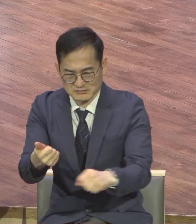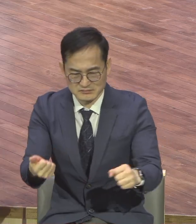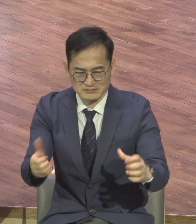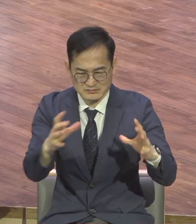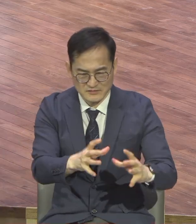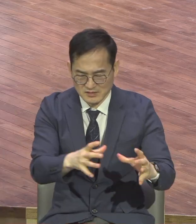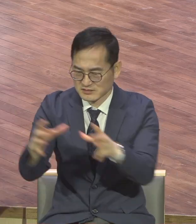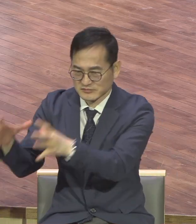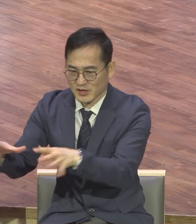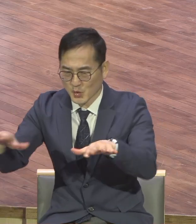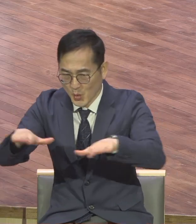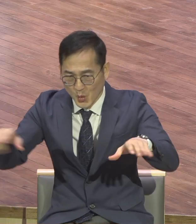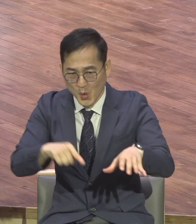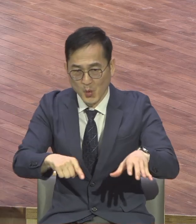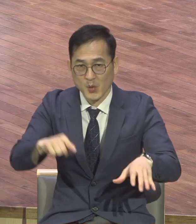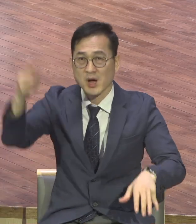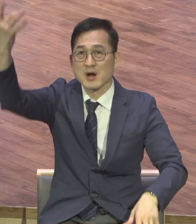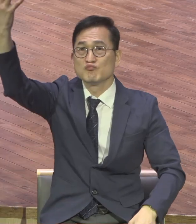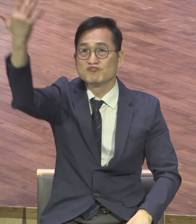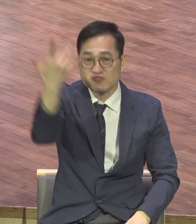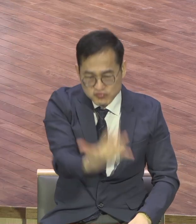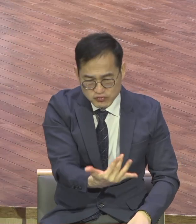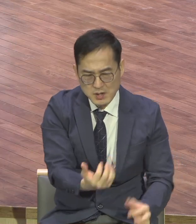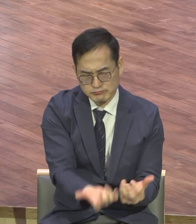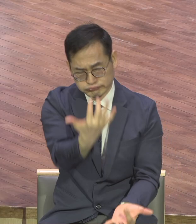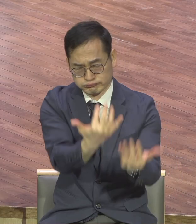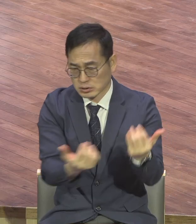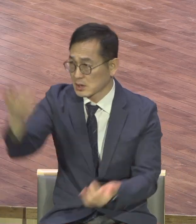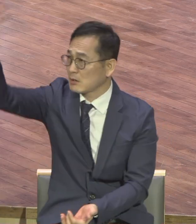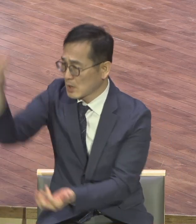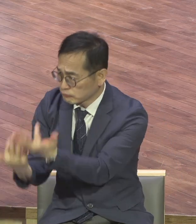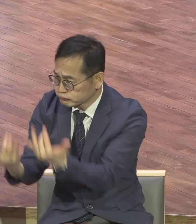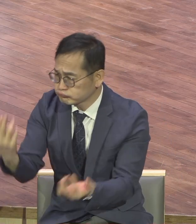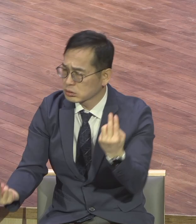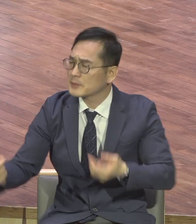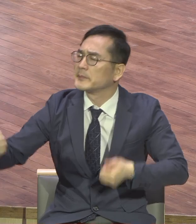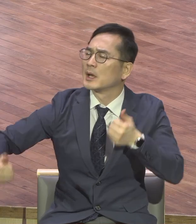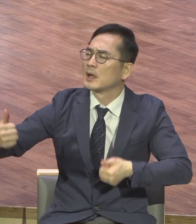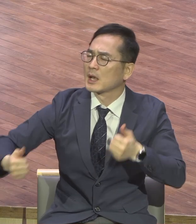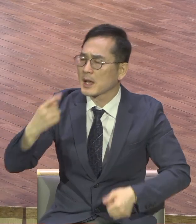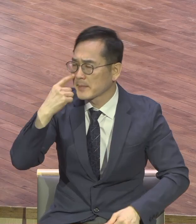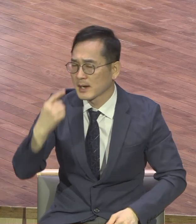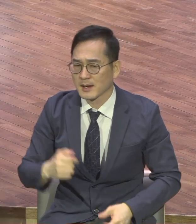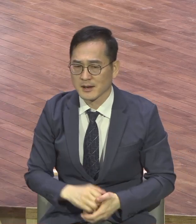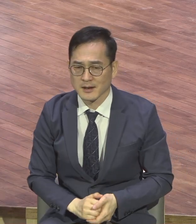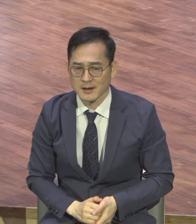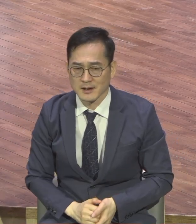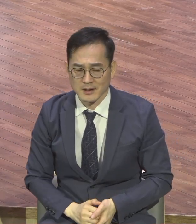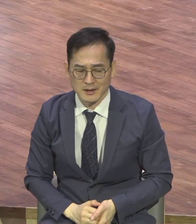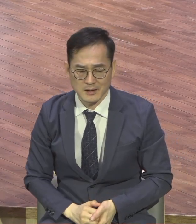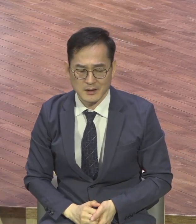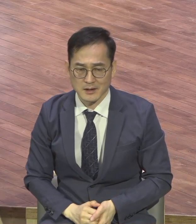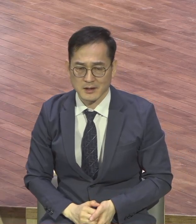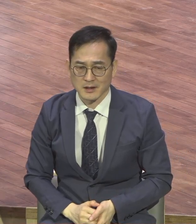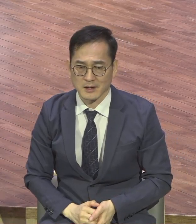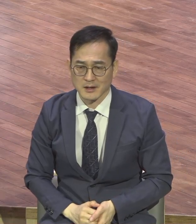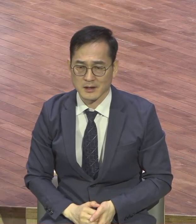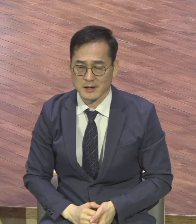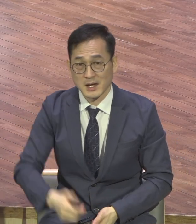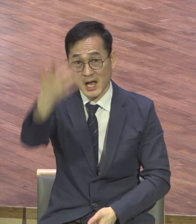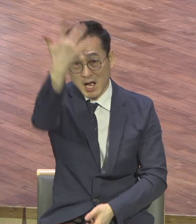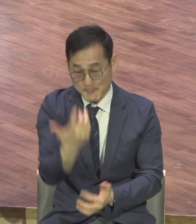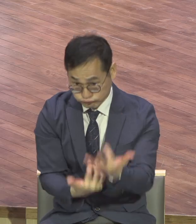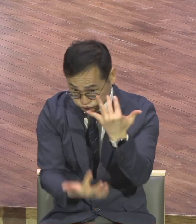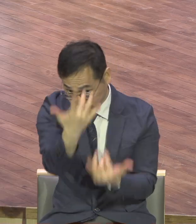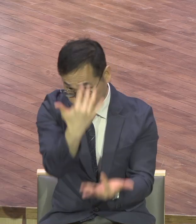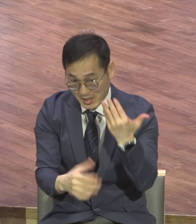임해서 그 제단을 송아지를 태우는 그분이 하나님이다. 그 대신에 가짜는 죽이자